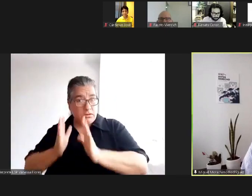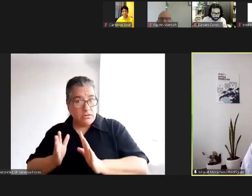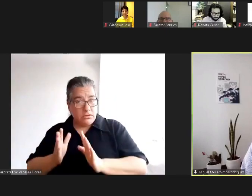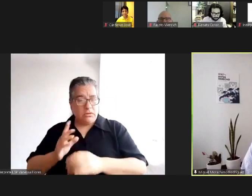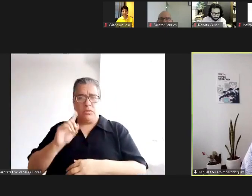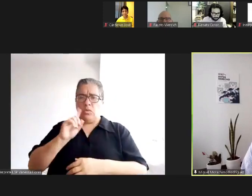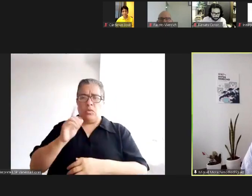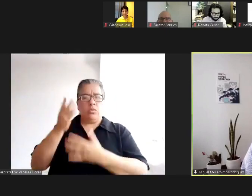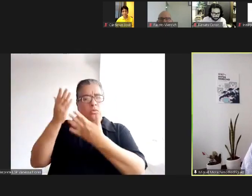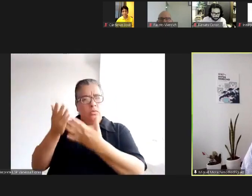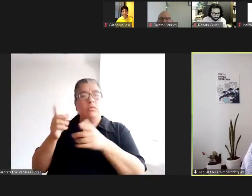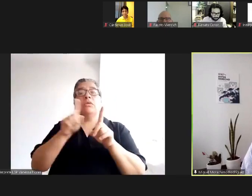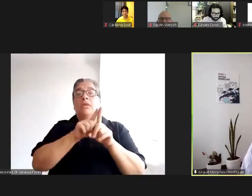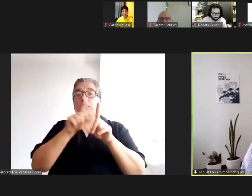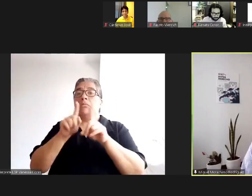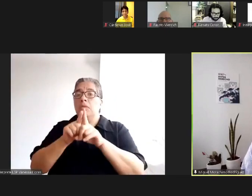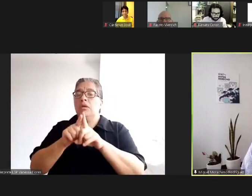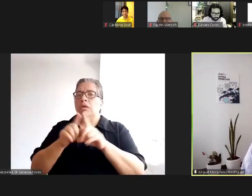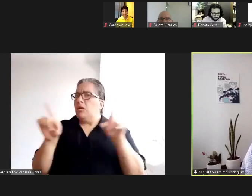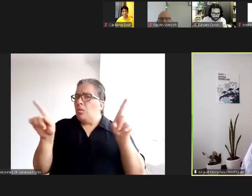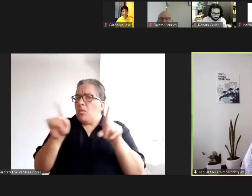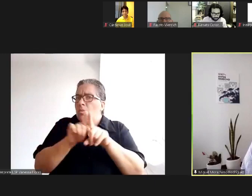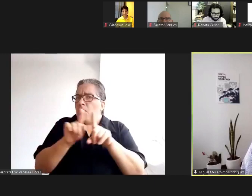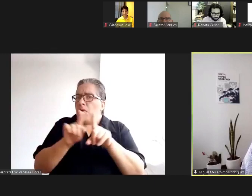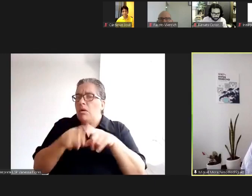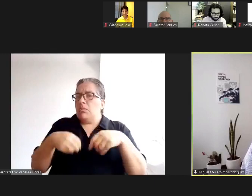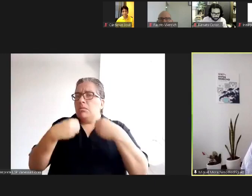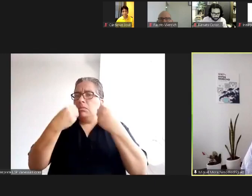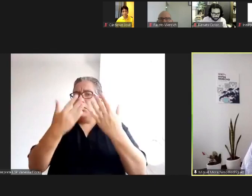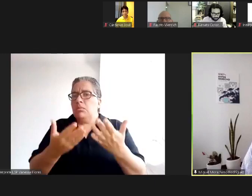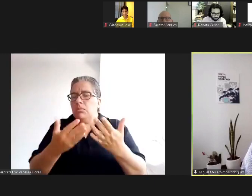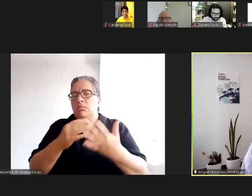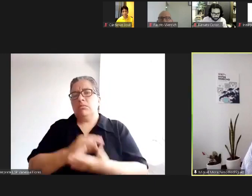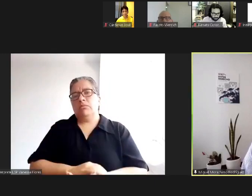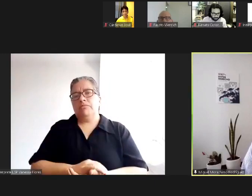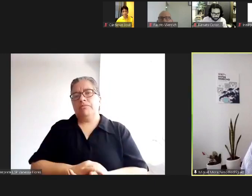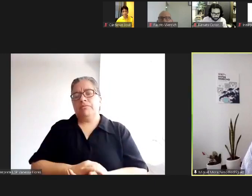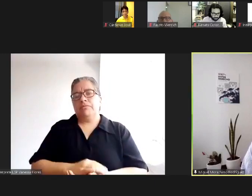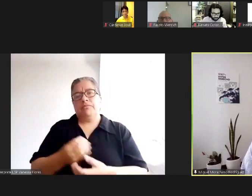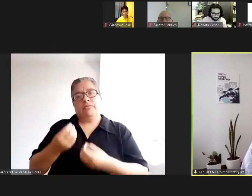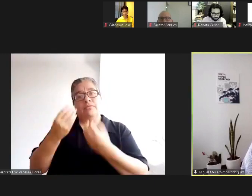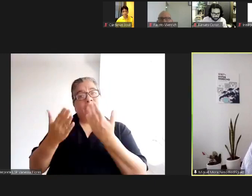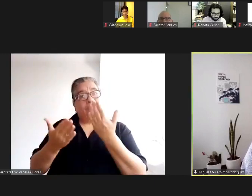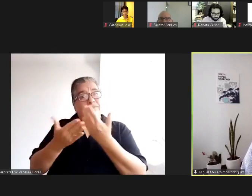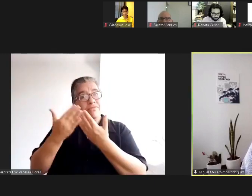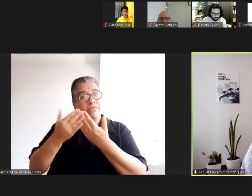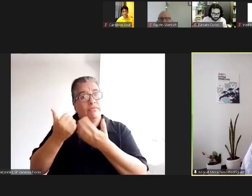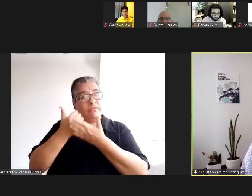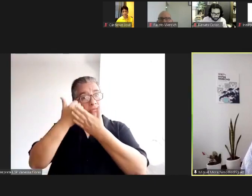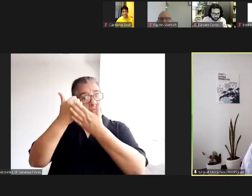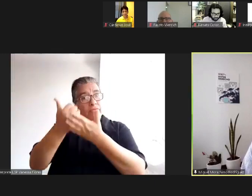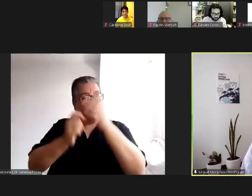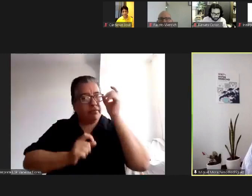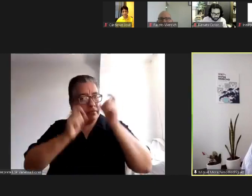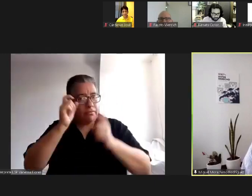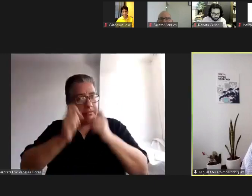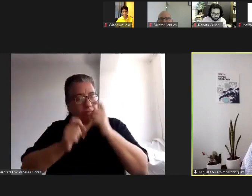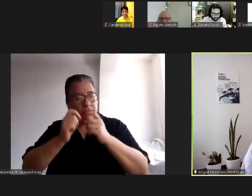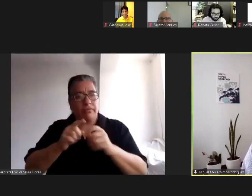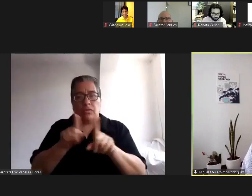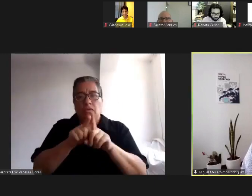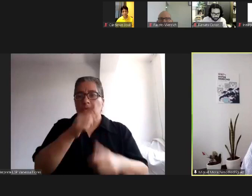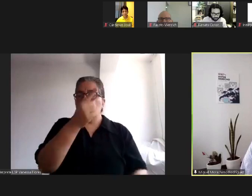y con igual énfasis, se crean también como una manera de facilitar que las personas, como tú o como